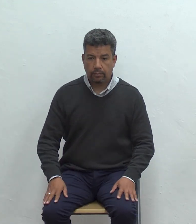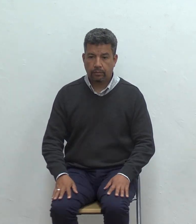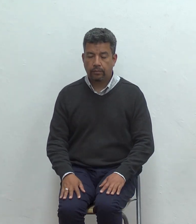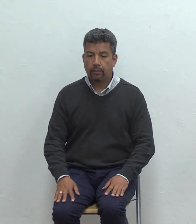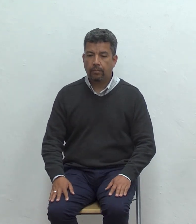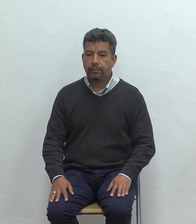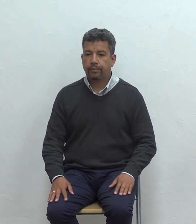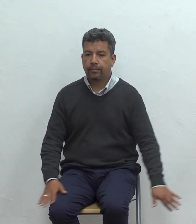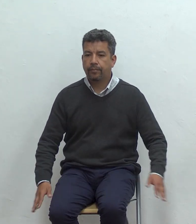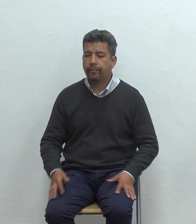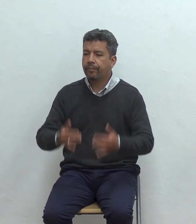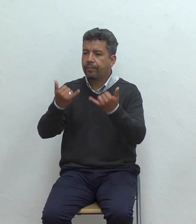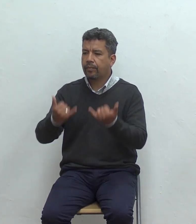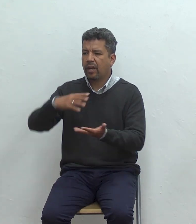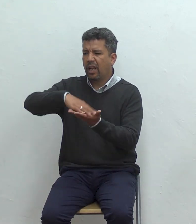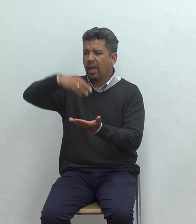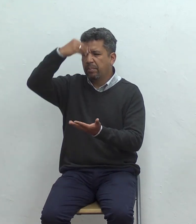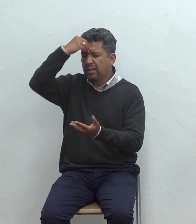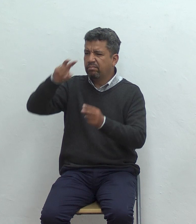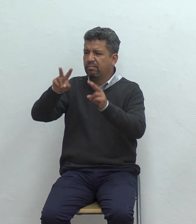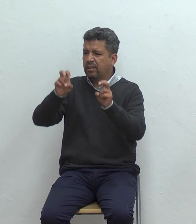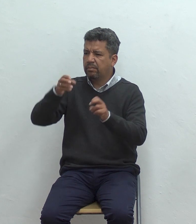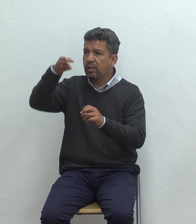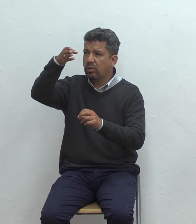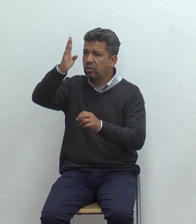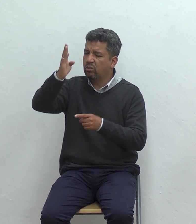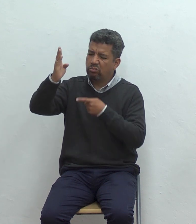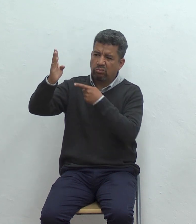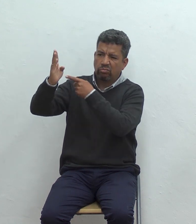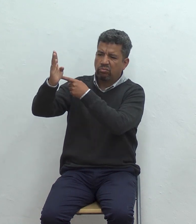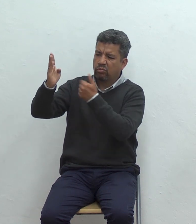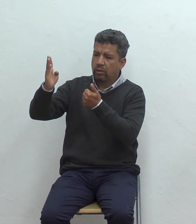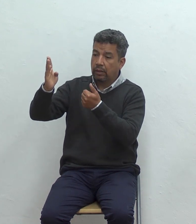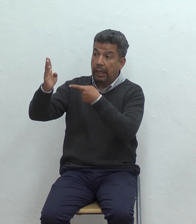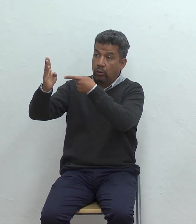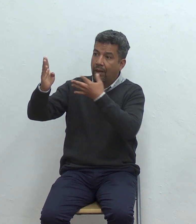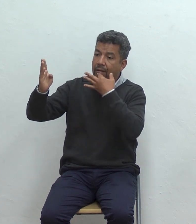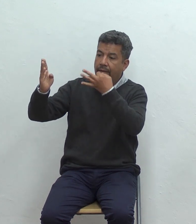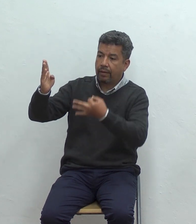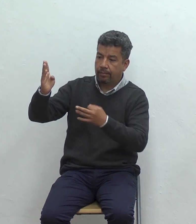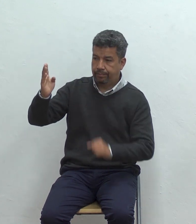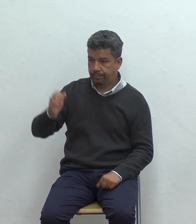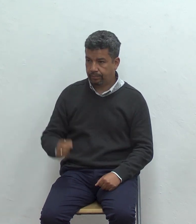Lo que vamos a aprender hoy acerca de Dios es que Dios es verdad.